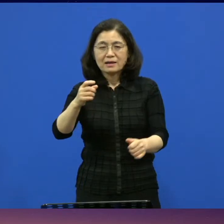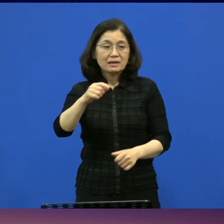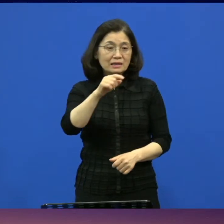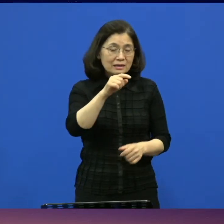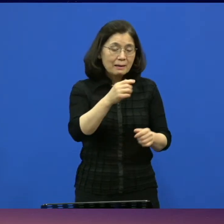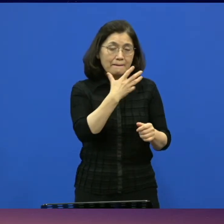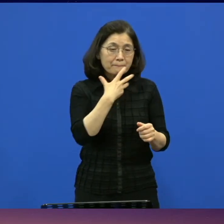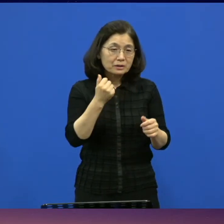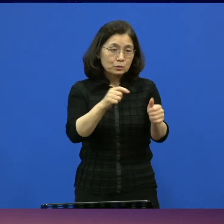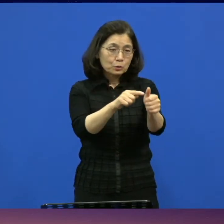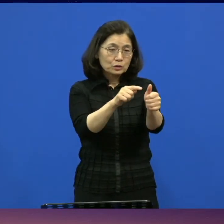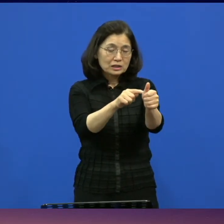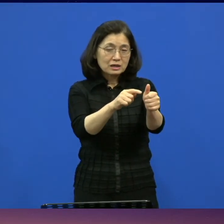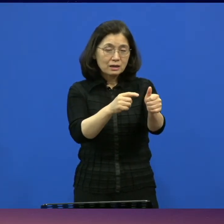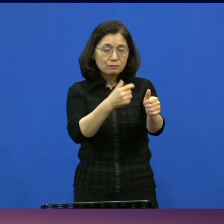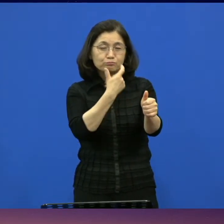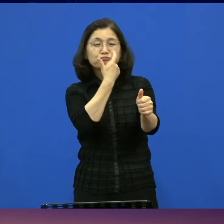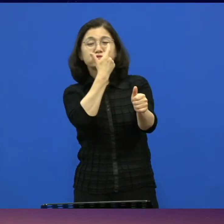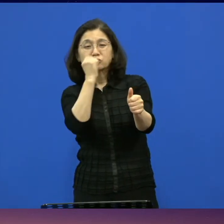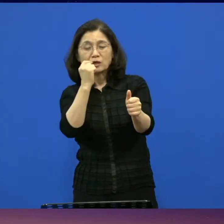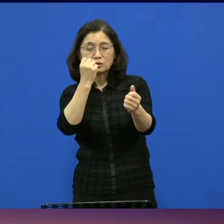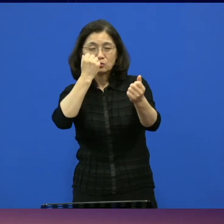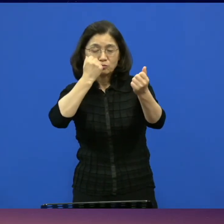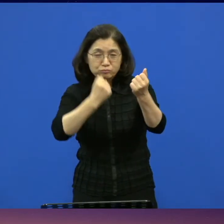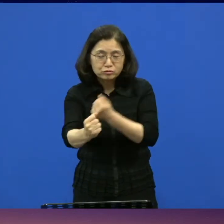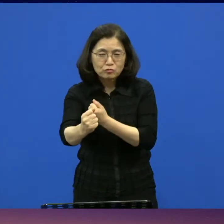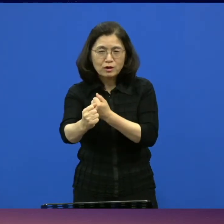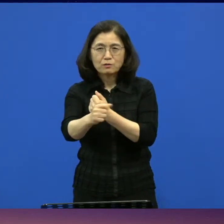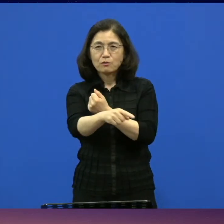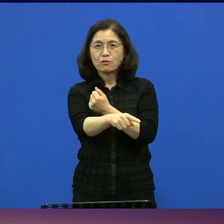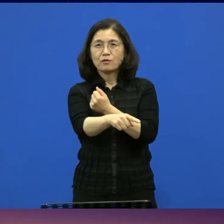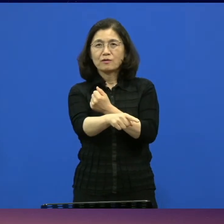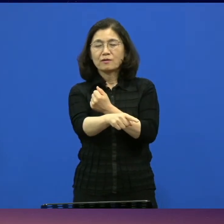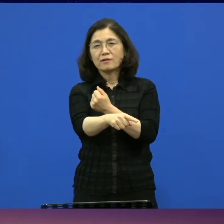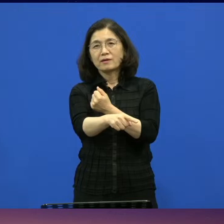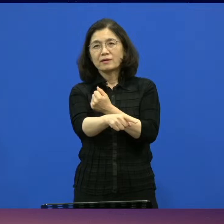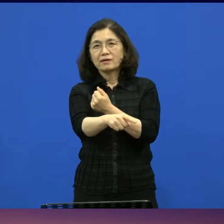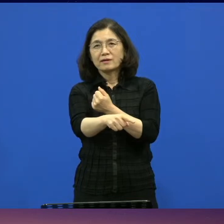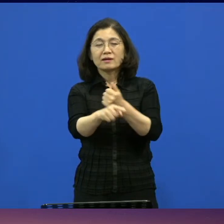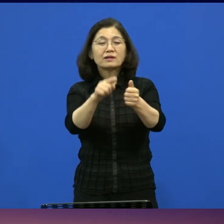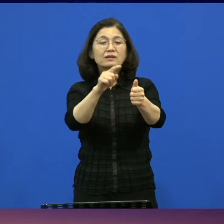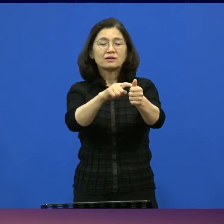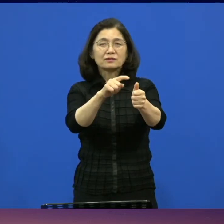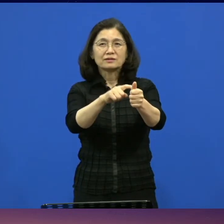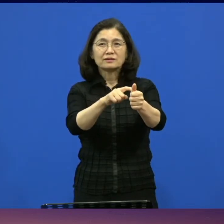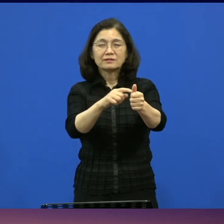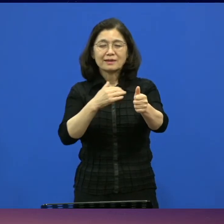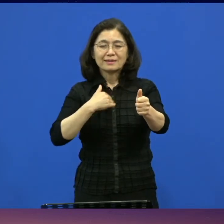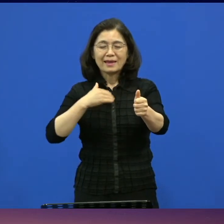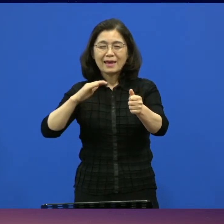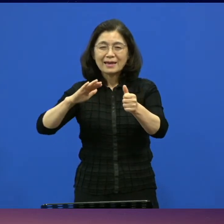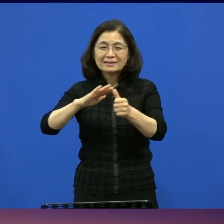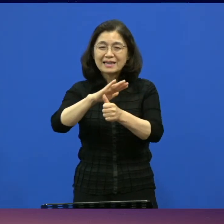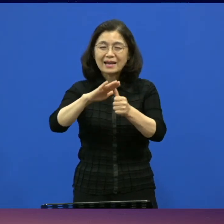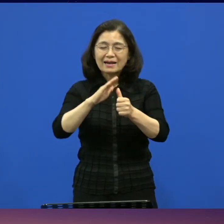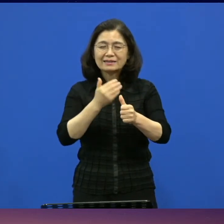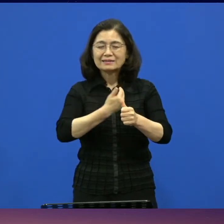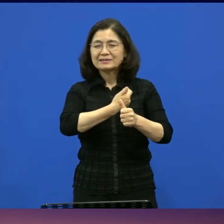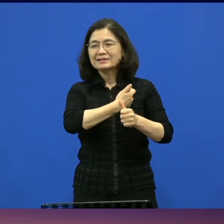너가 실수해도, 너가 정말 끔찍하게 실패했지만 그럼에도 불구하고 너는 내 사랑하는 제자다.